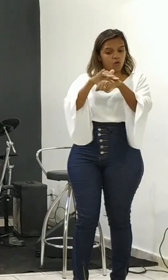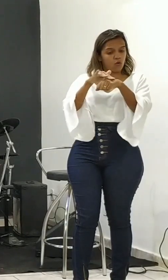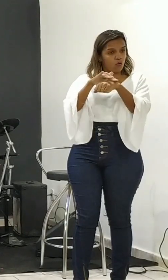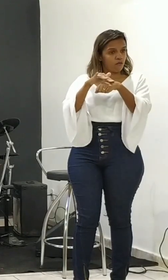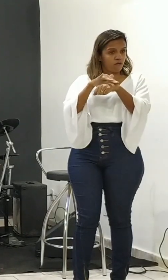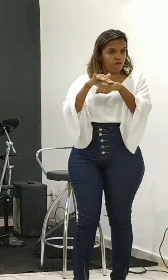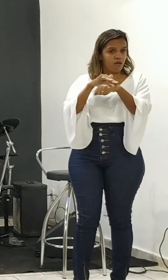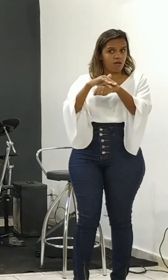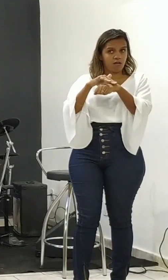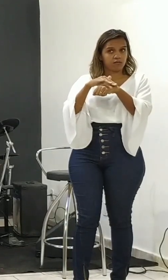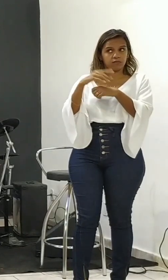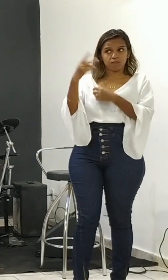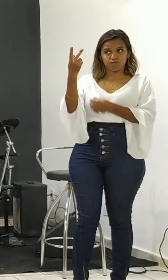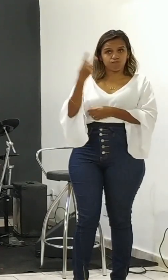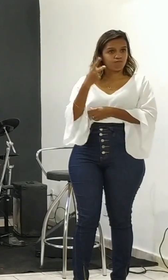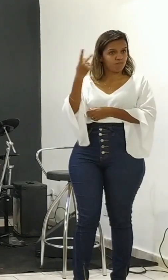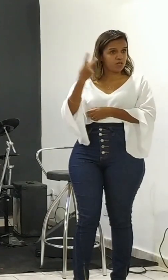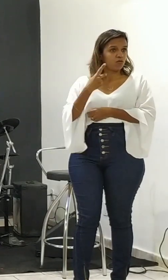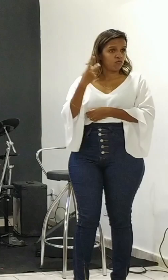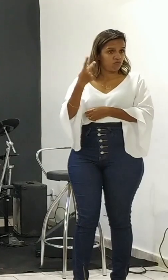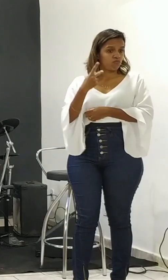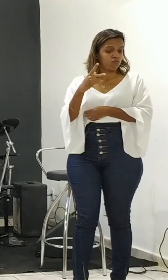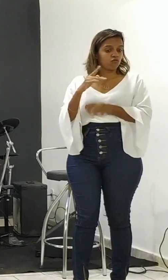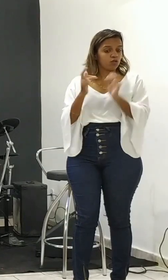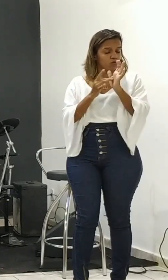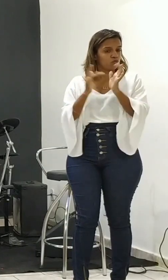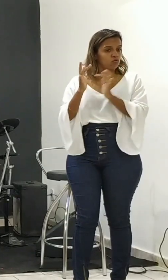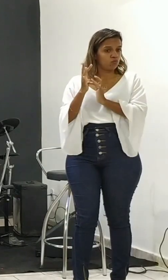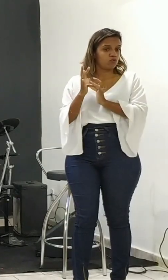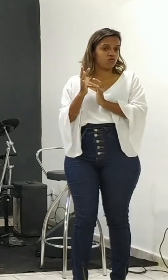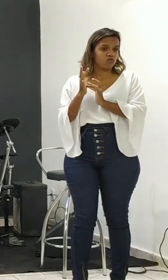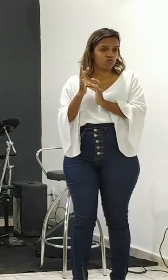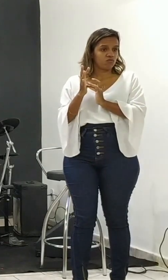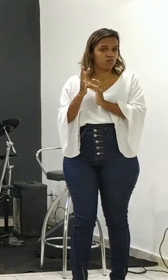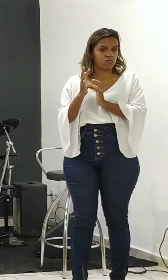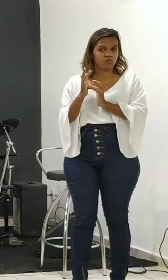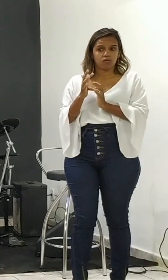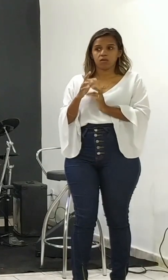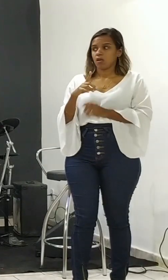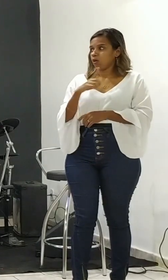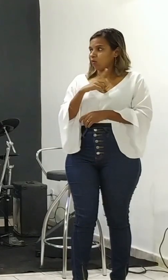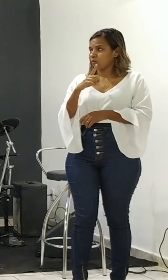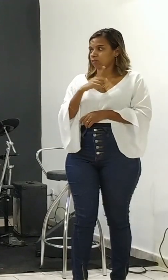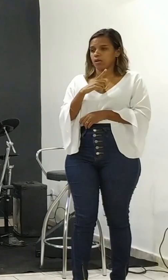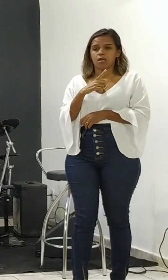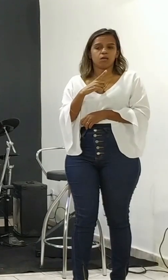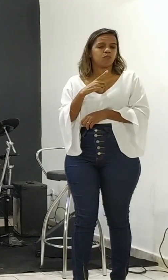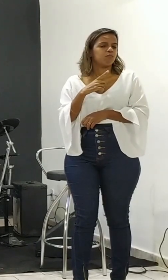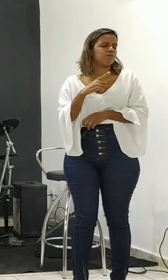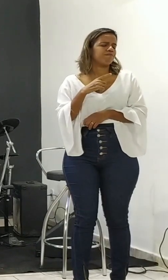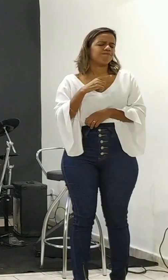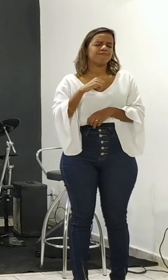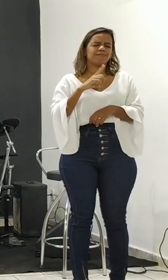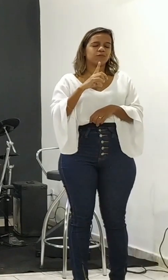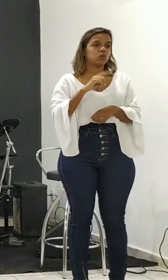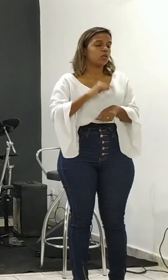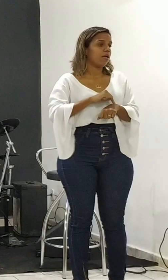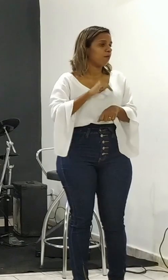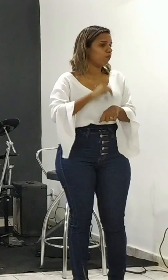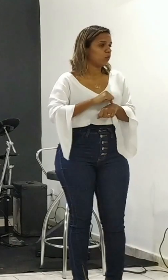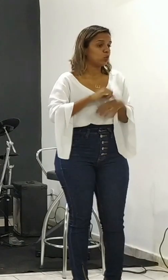conversa comigo. Aleluia. Glória a Deus. Eu tenho todo o tempo para